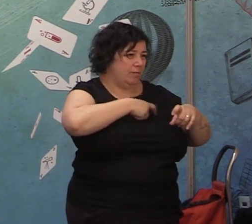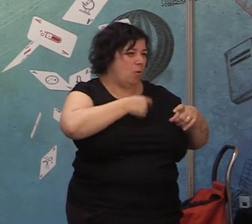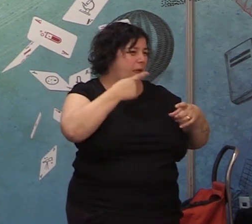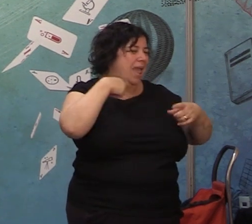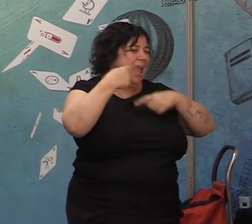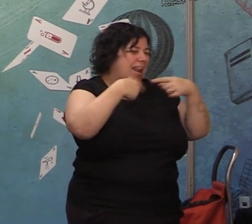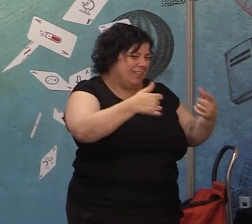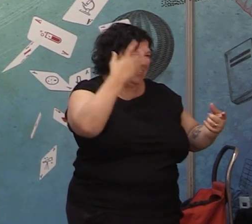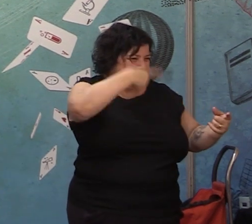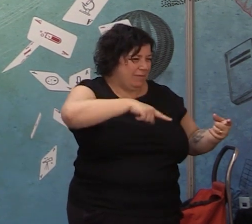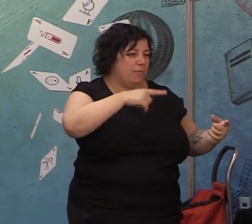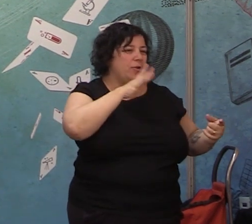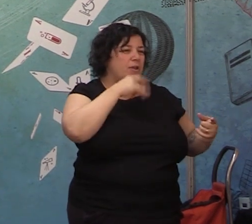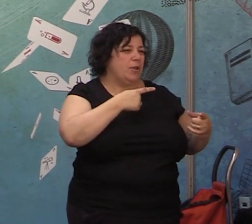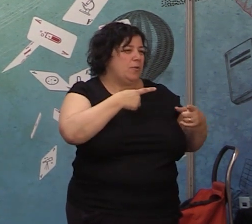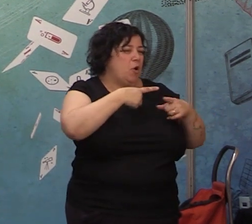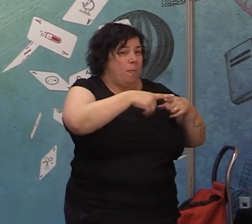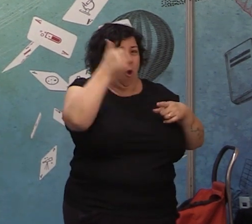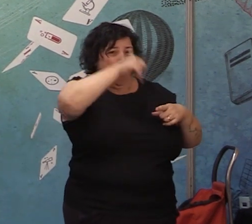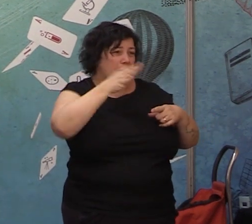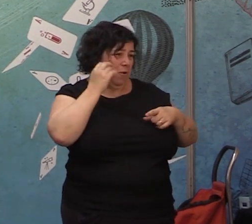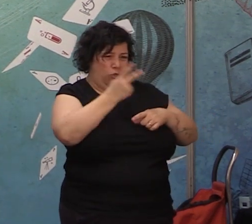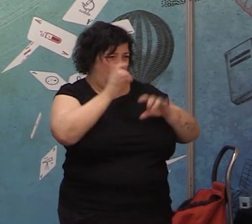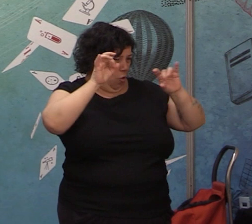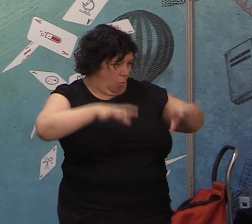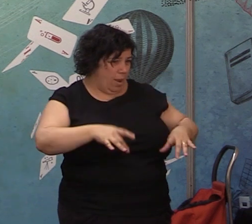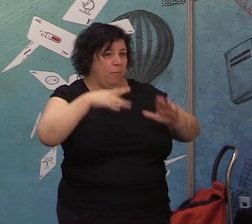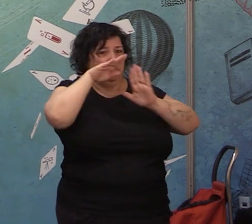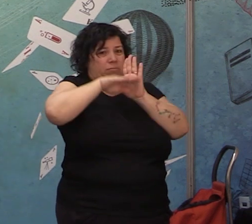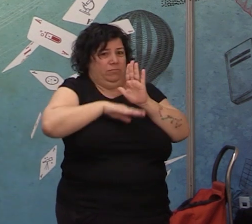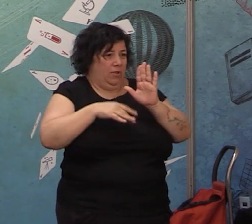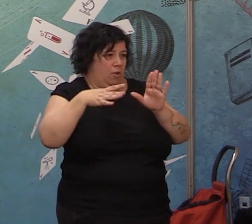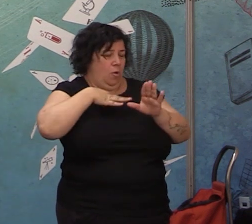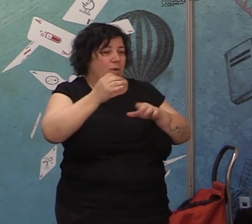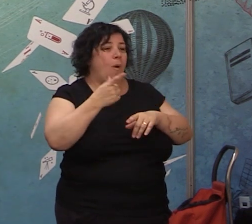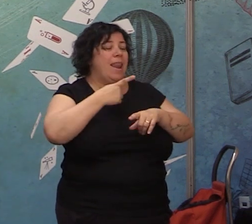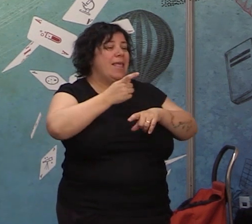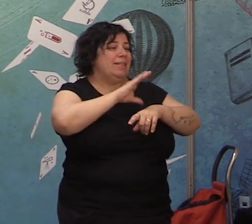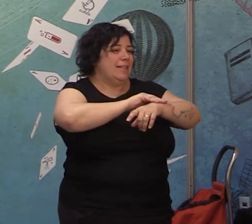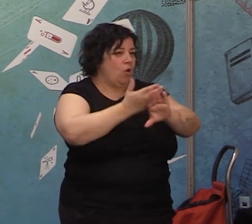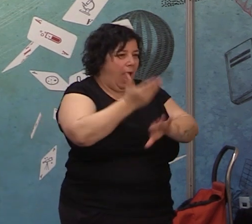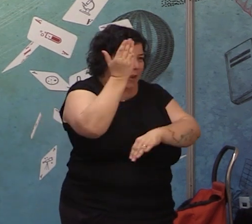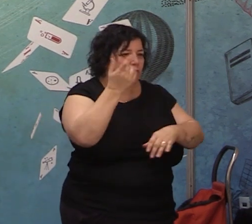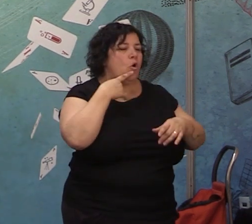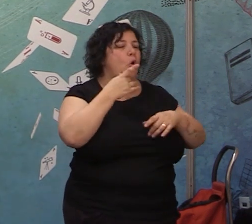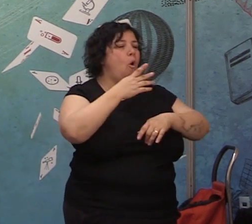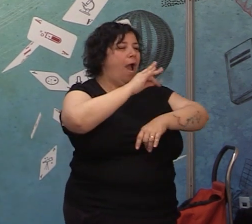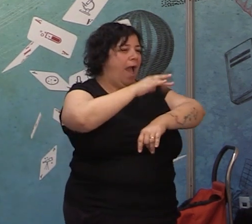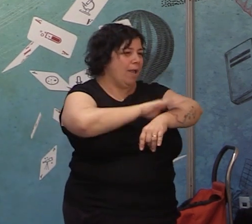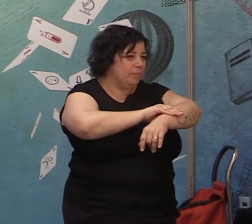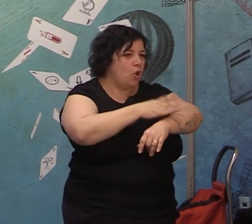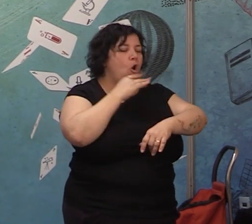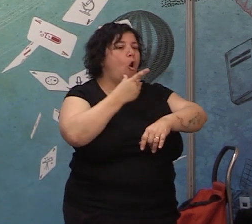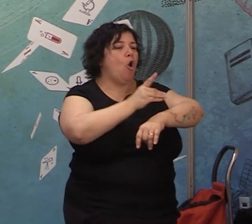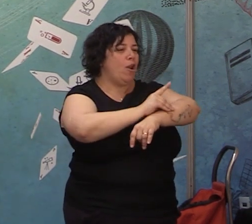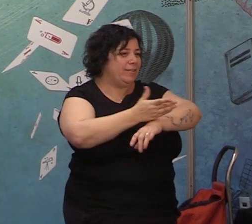los clásicos que son compartidos tanto por hombres como por mujeres, porque todos podemos ser hipertensos, diabéticos, tener colesterol